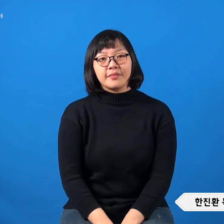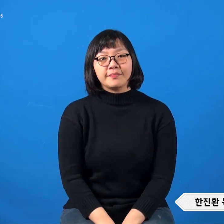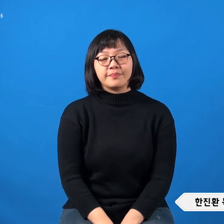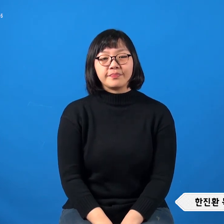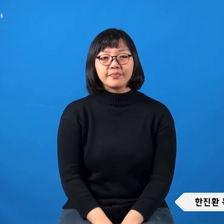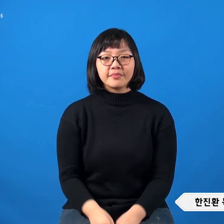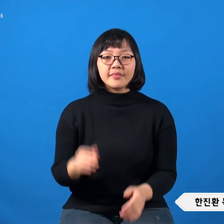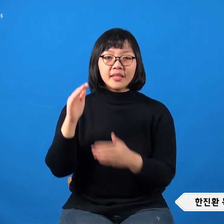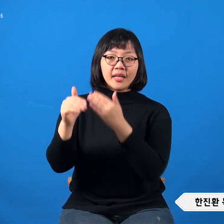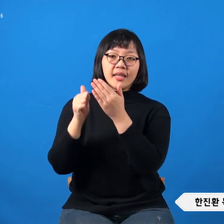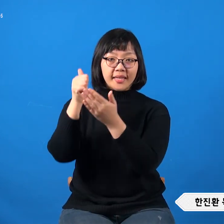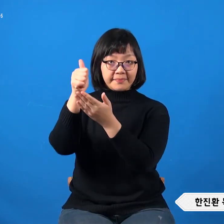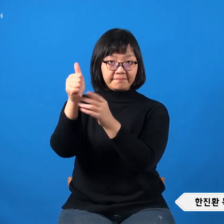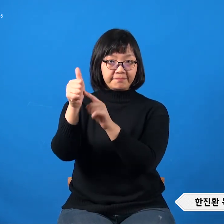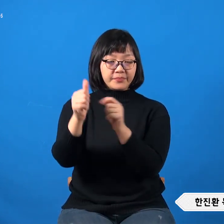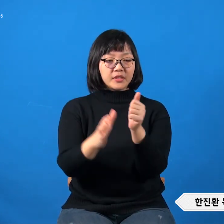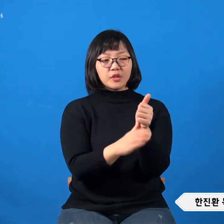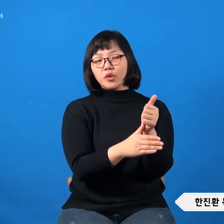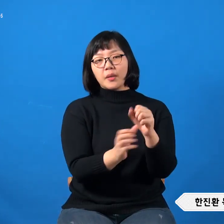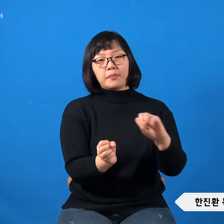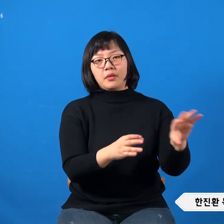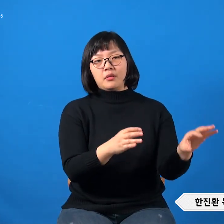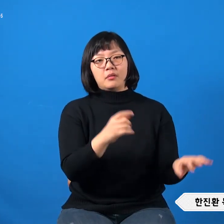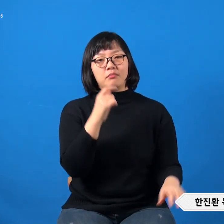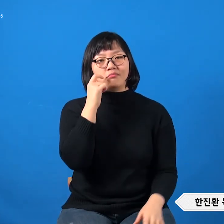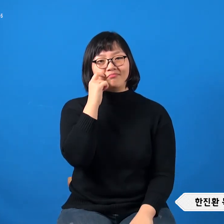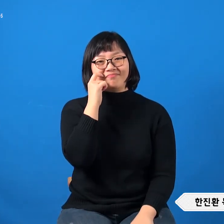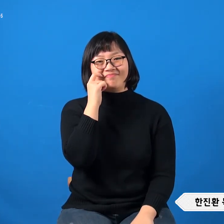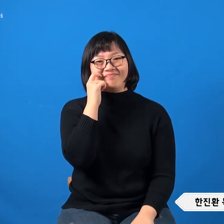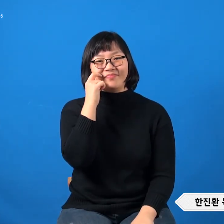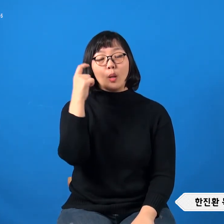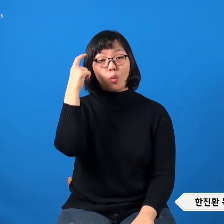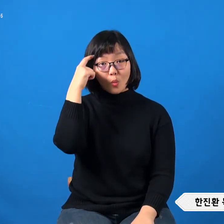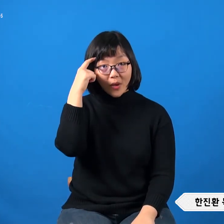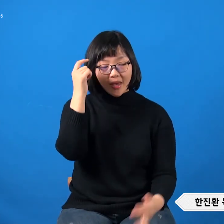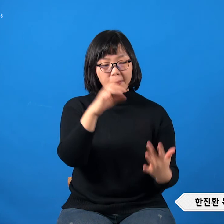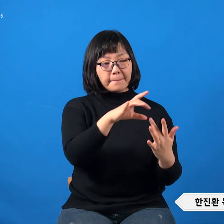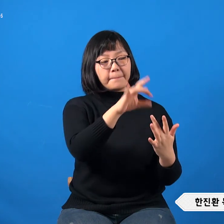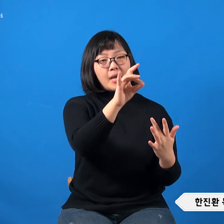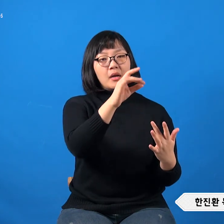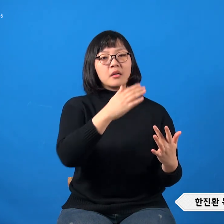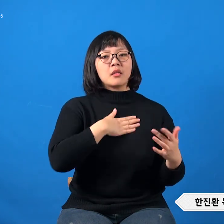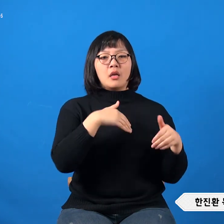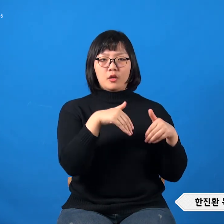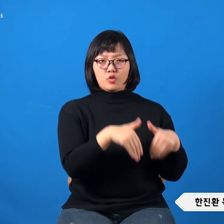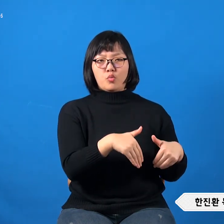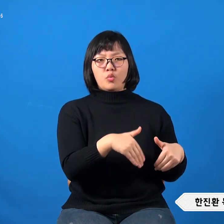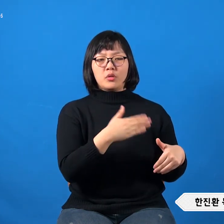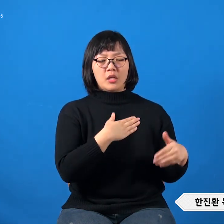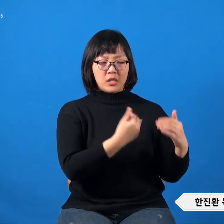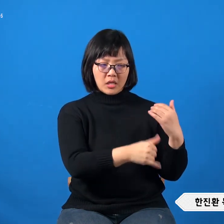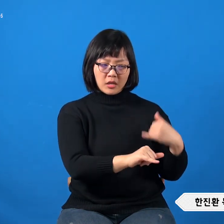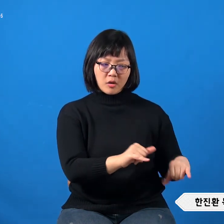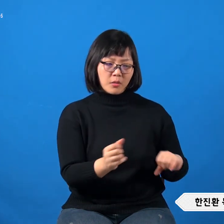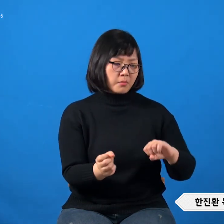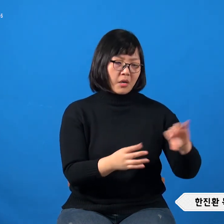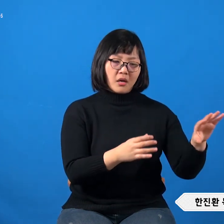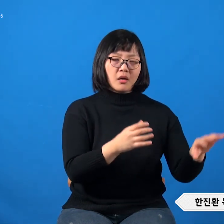그런데 하나님은 요나를 버리실 수가 없었습니다. 한번 택한 당신의 종을 버리실 수가